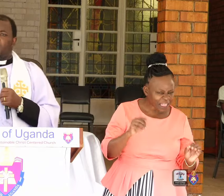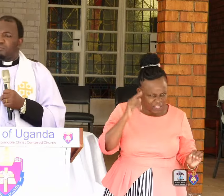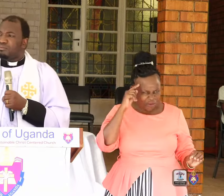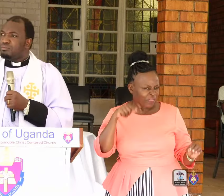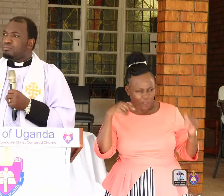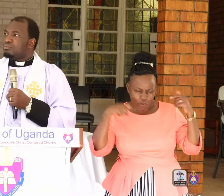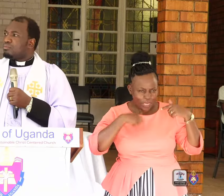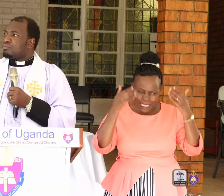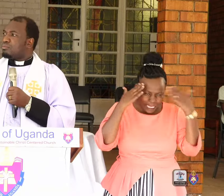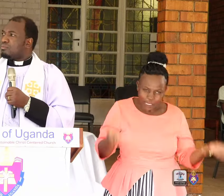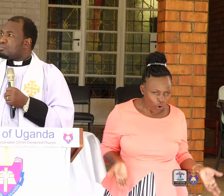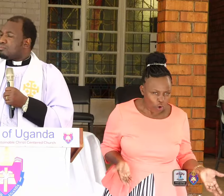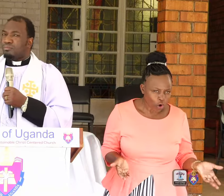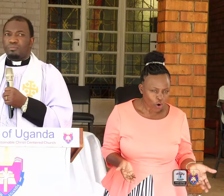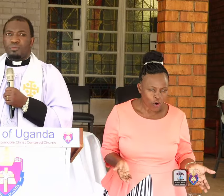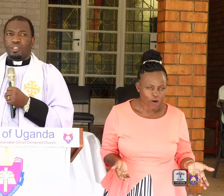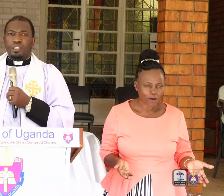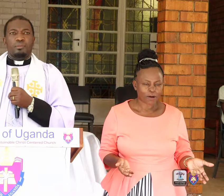tetubimanyi.